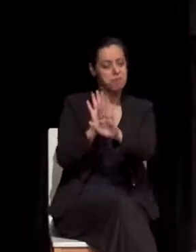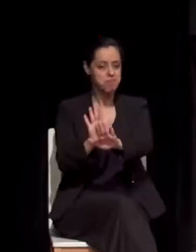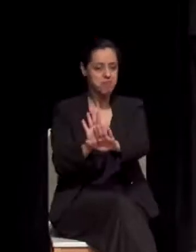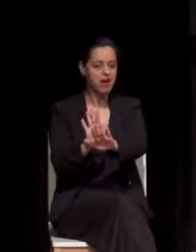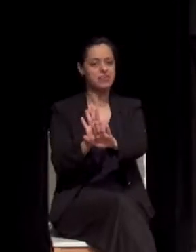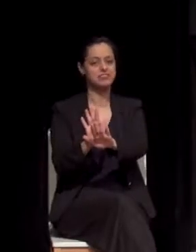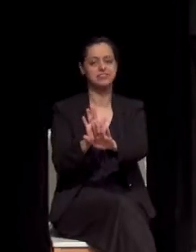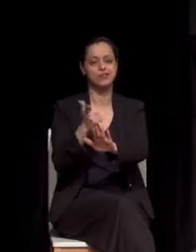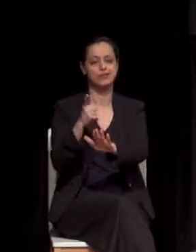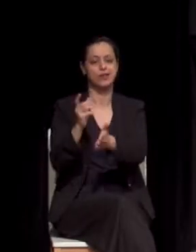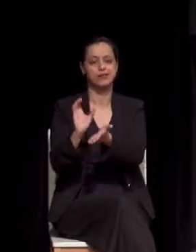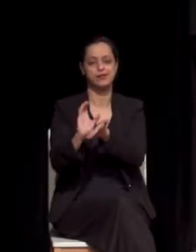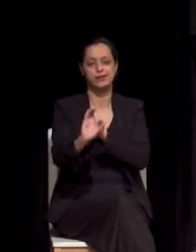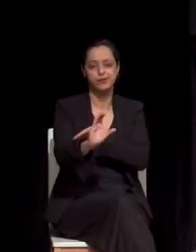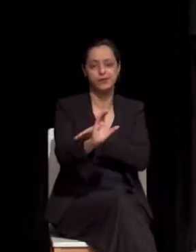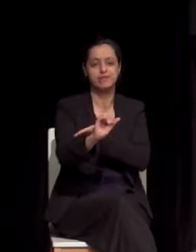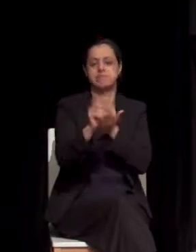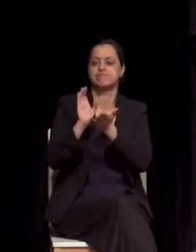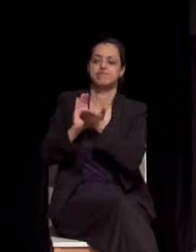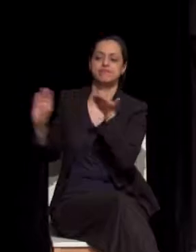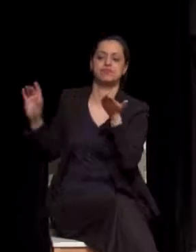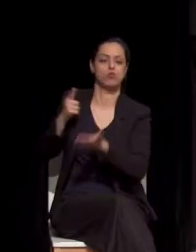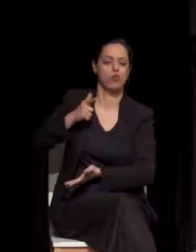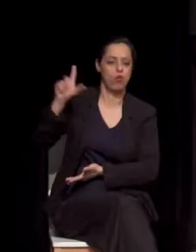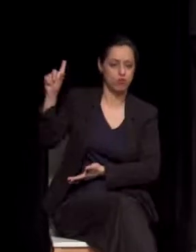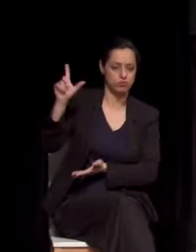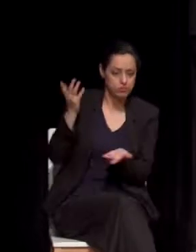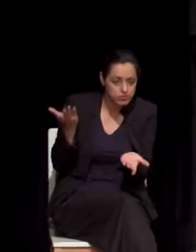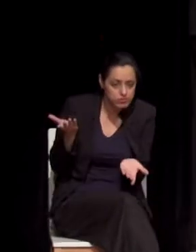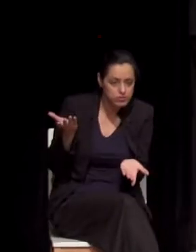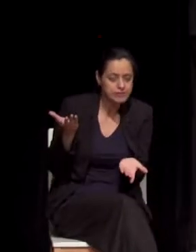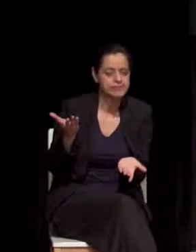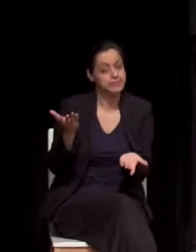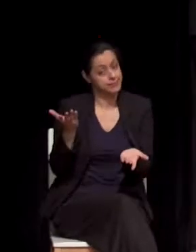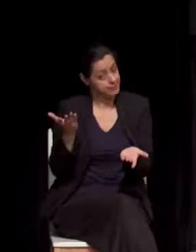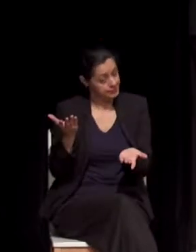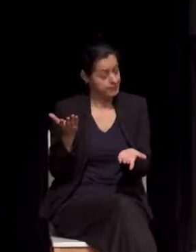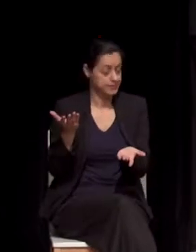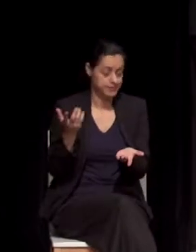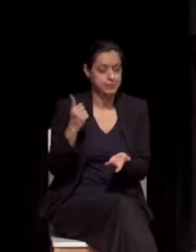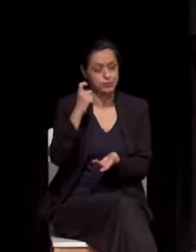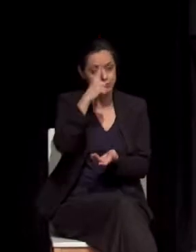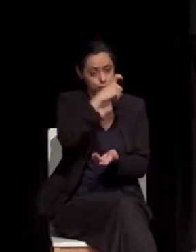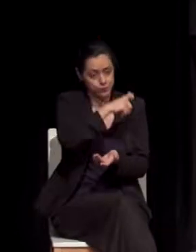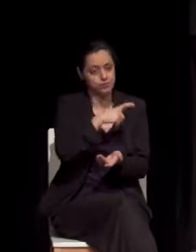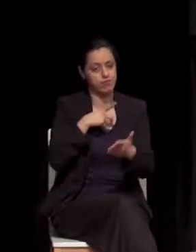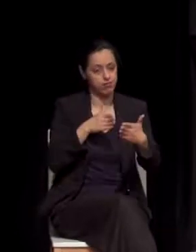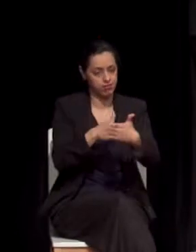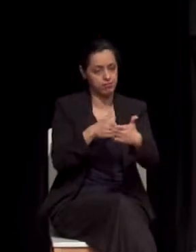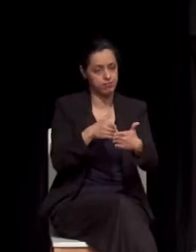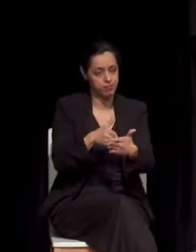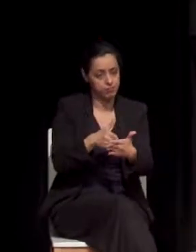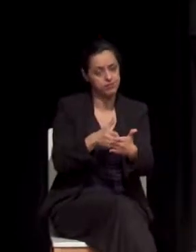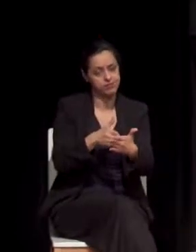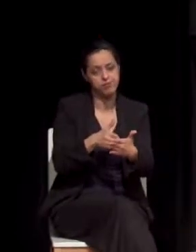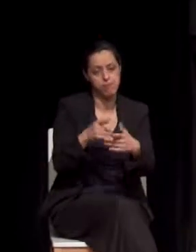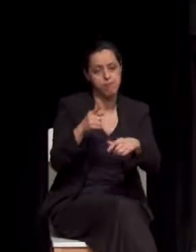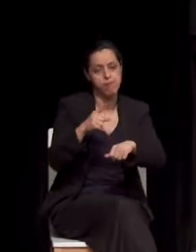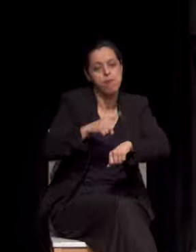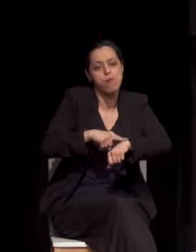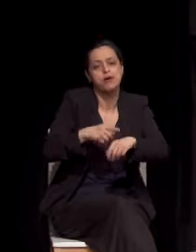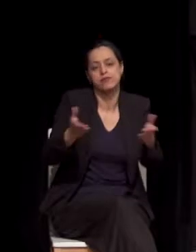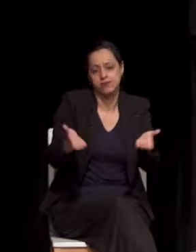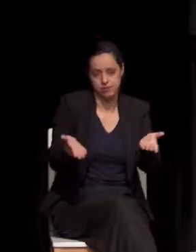busque recursos em outros lugares, né? Acho que isso também revela este momento.